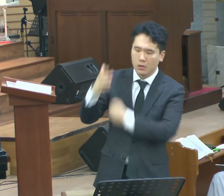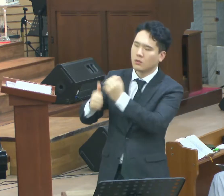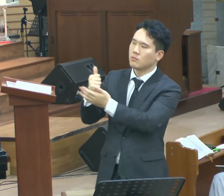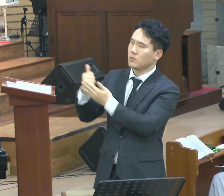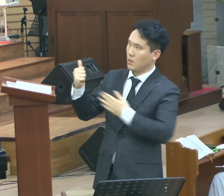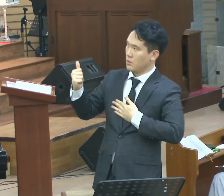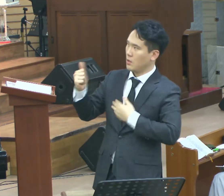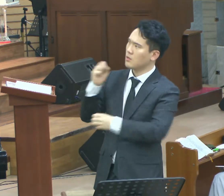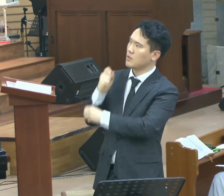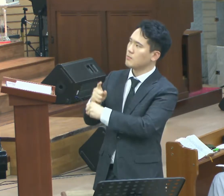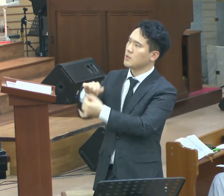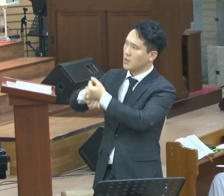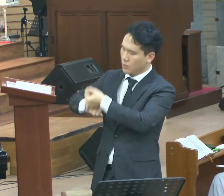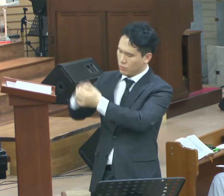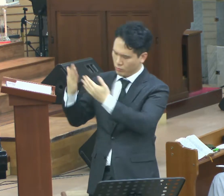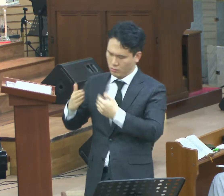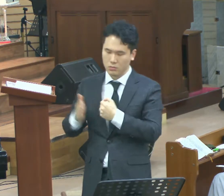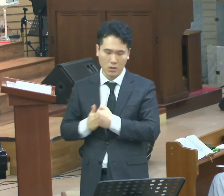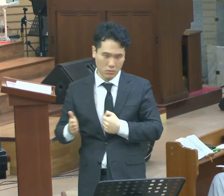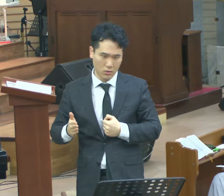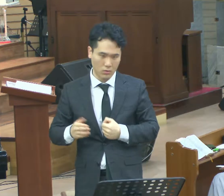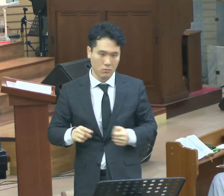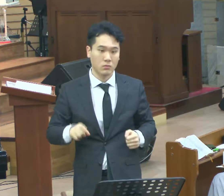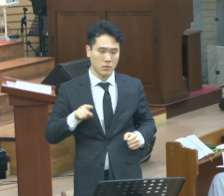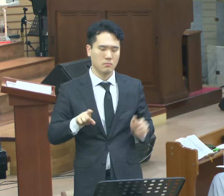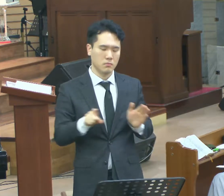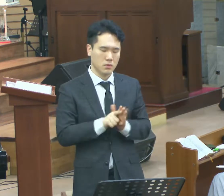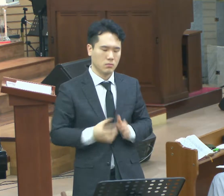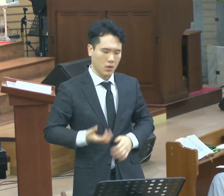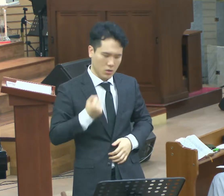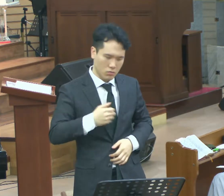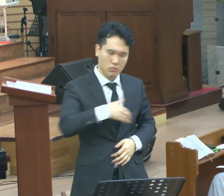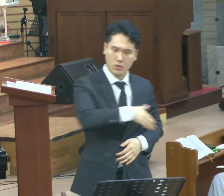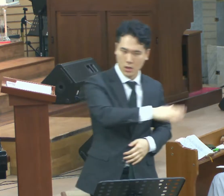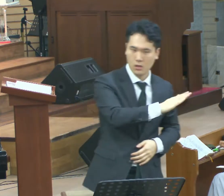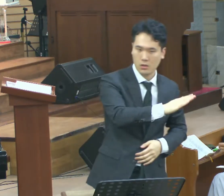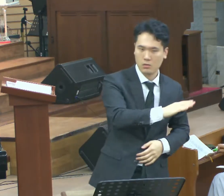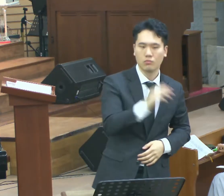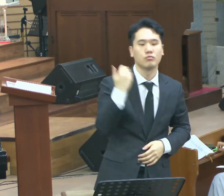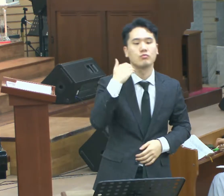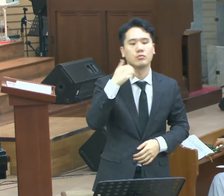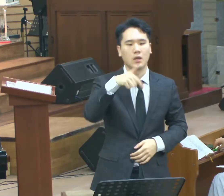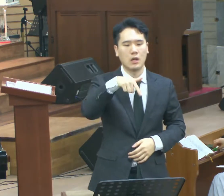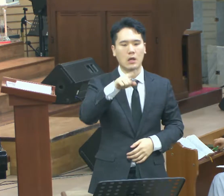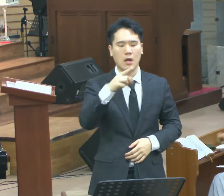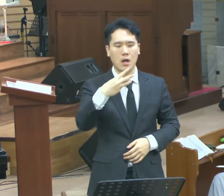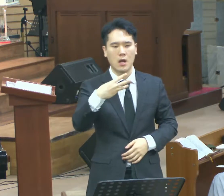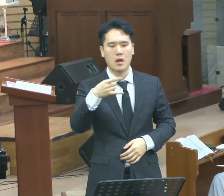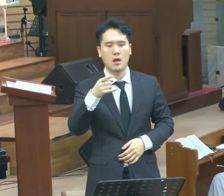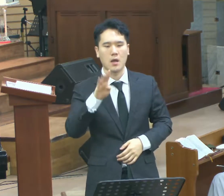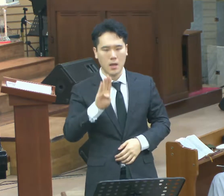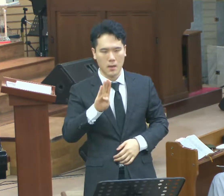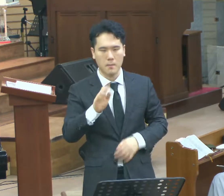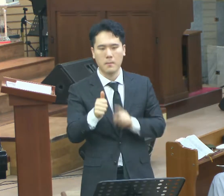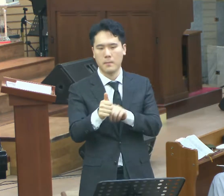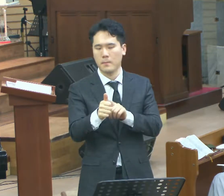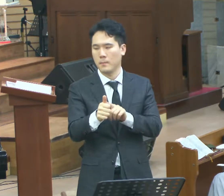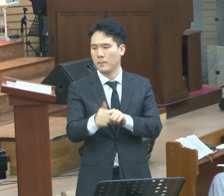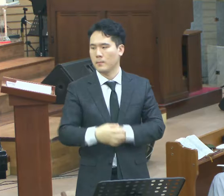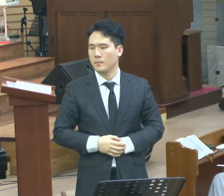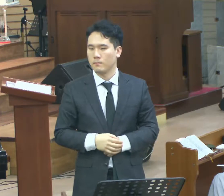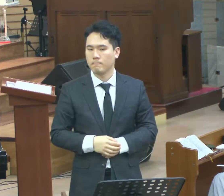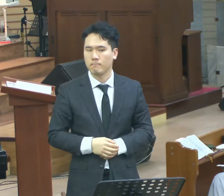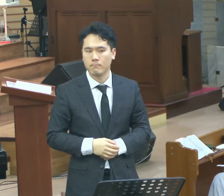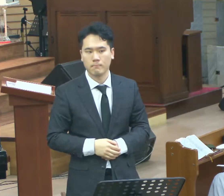가지고 앞으로 나아갔어요. 구약 성경에 정통했던 바울은 할례가 구원받는